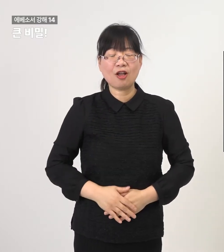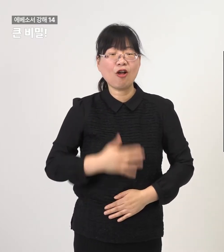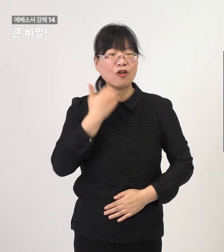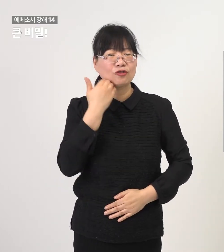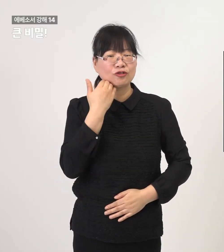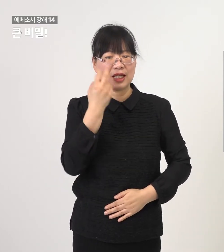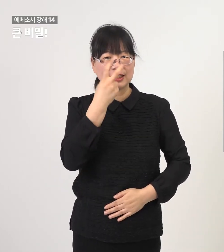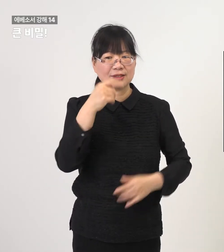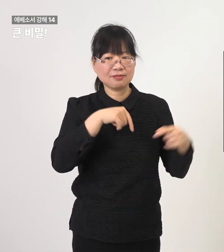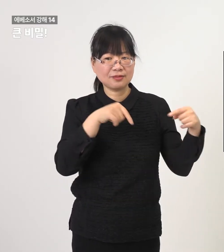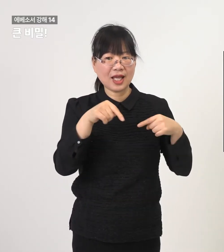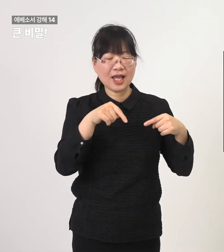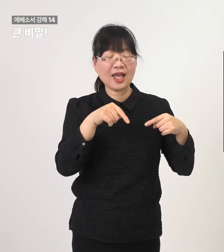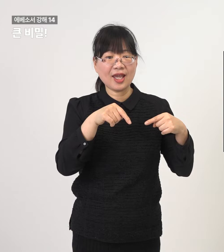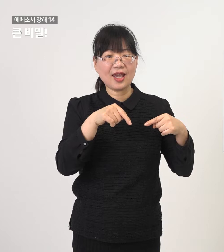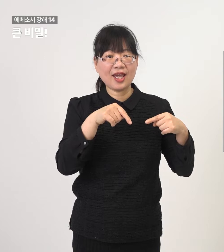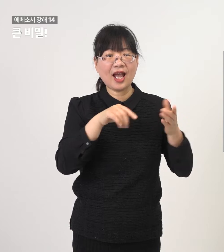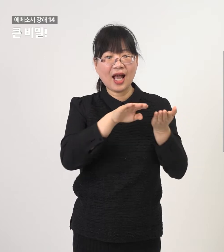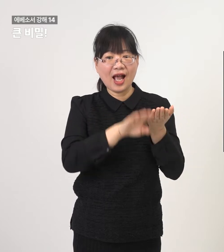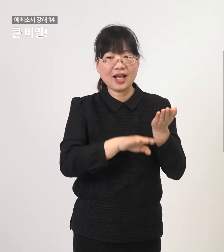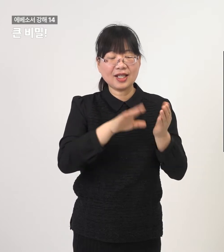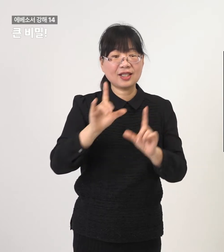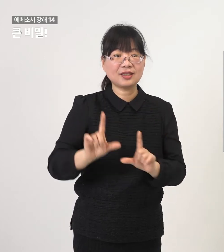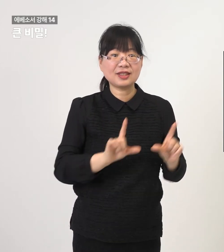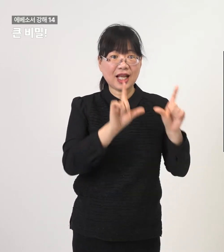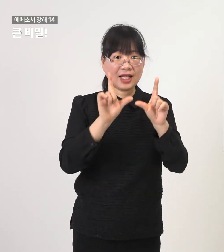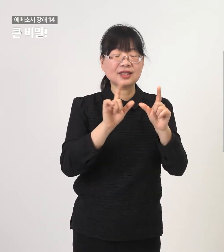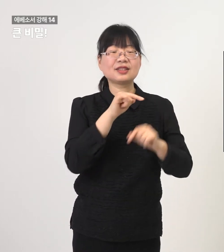누구의 지배 아래 삶을 두느냐의 싸움이에요.